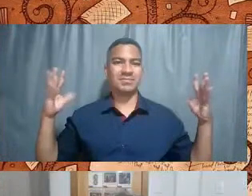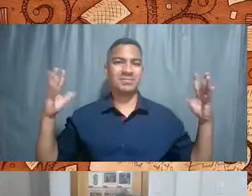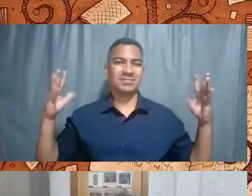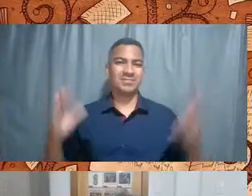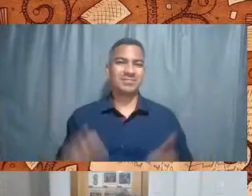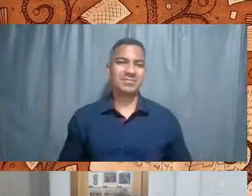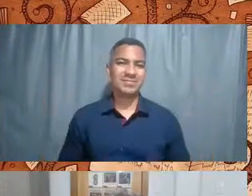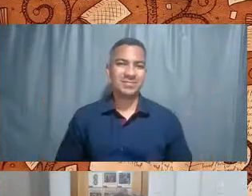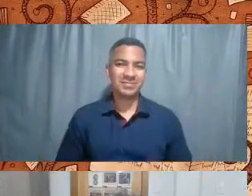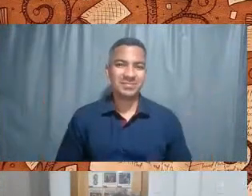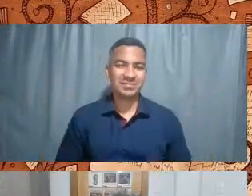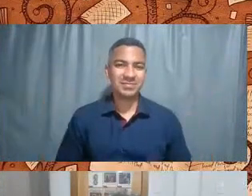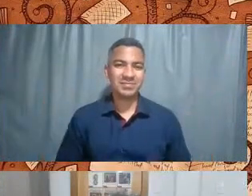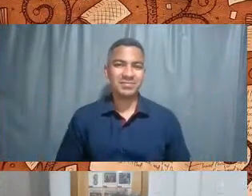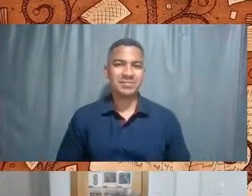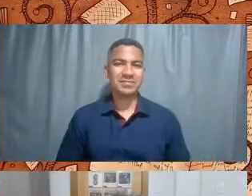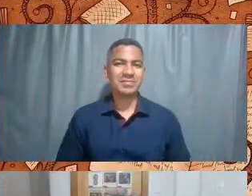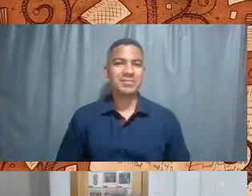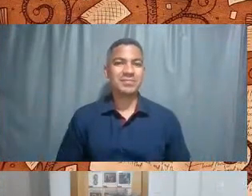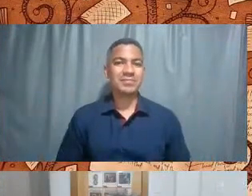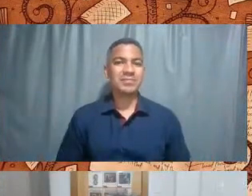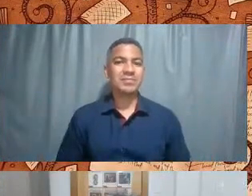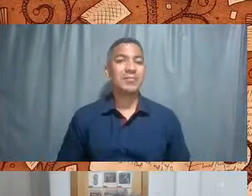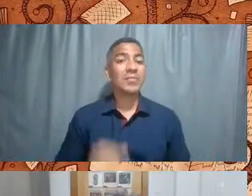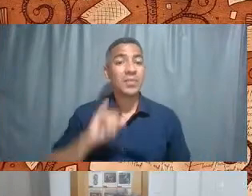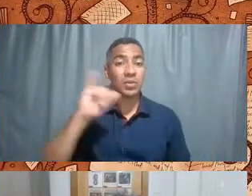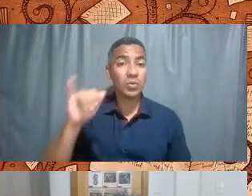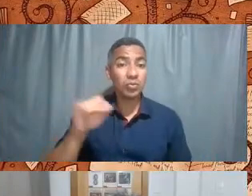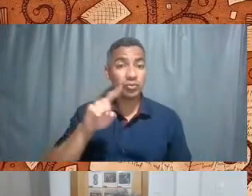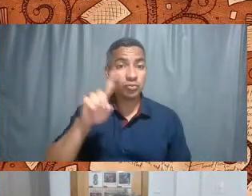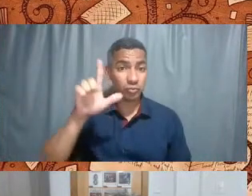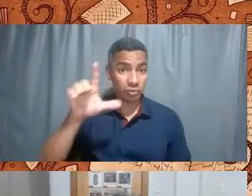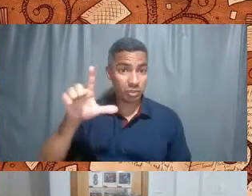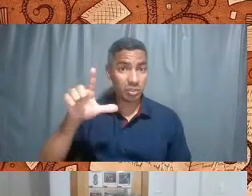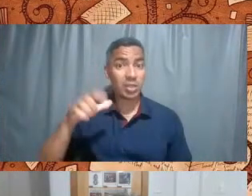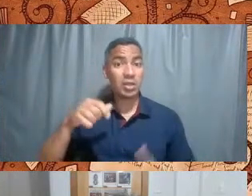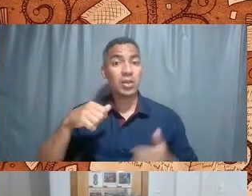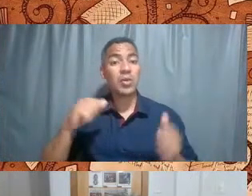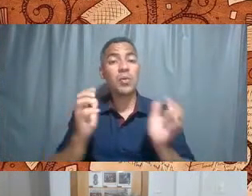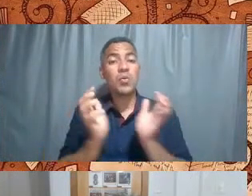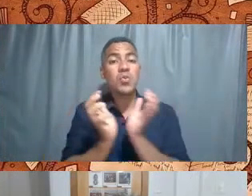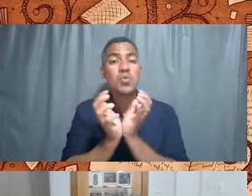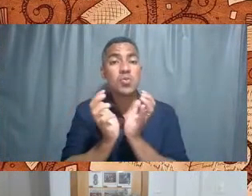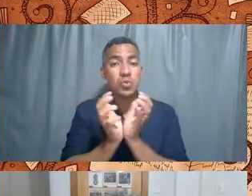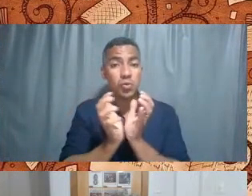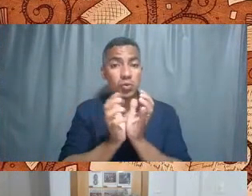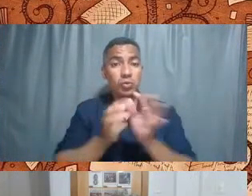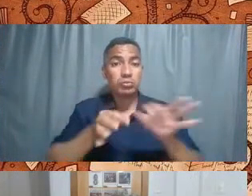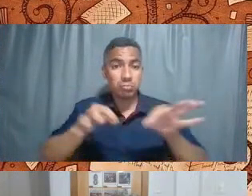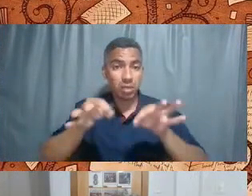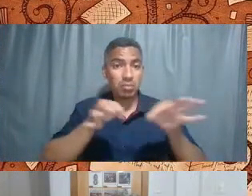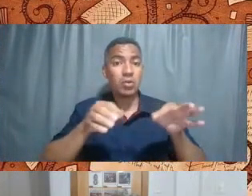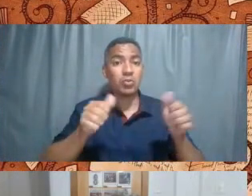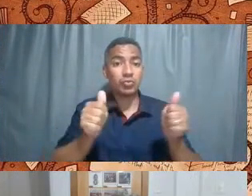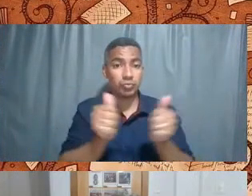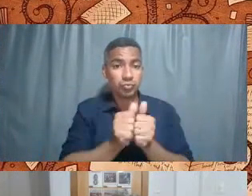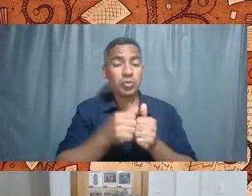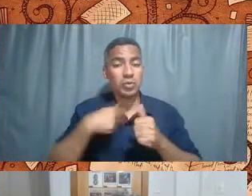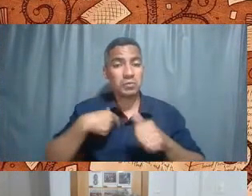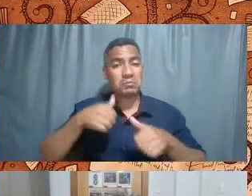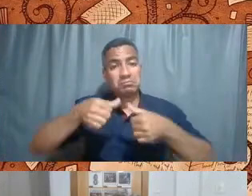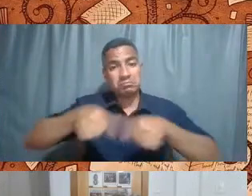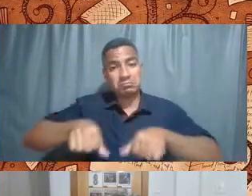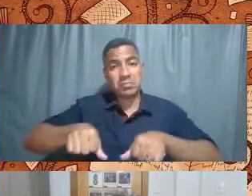Professor Joel, eu vou ficar alguns instantes com o grupo que foi o organizador do evento. Se o